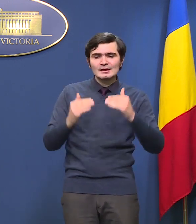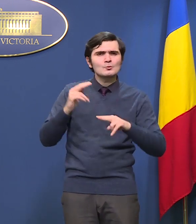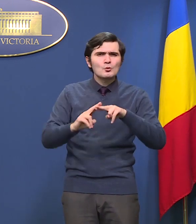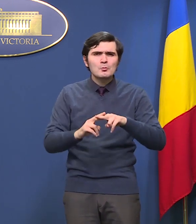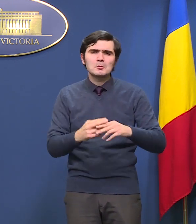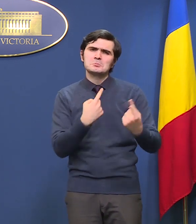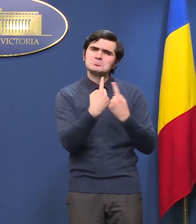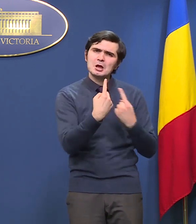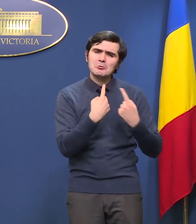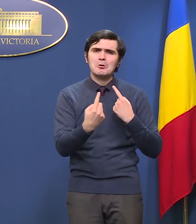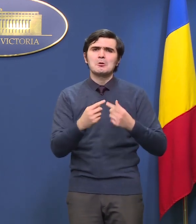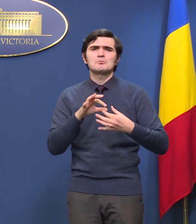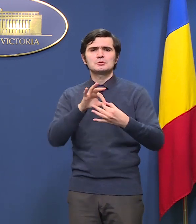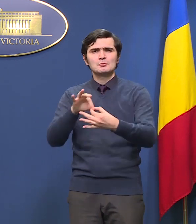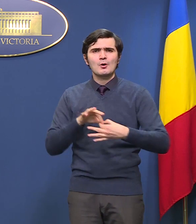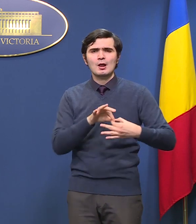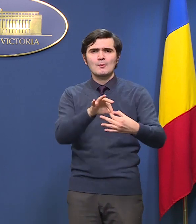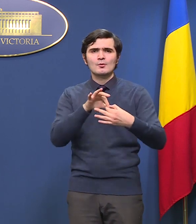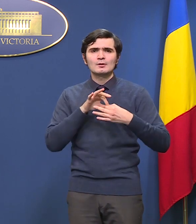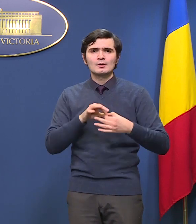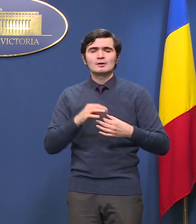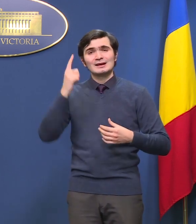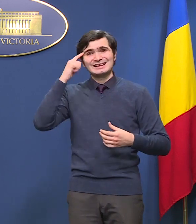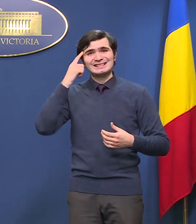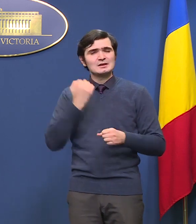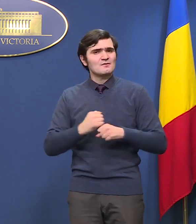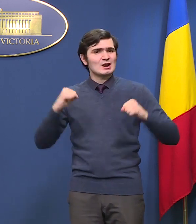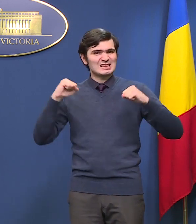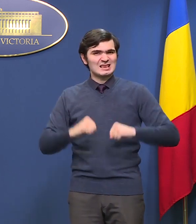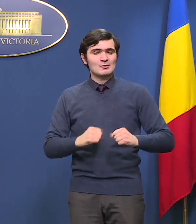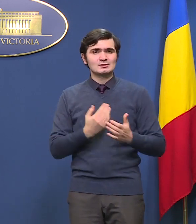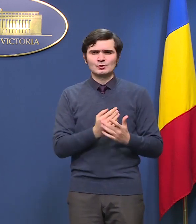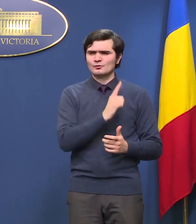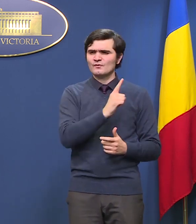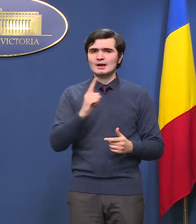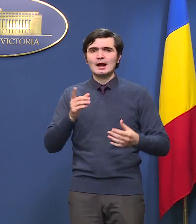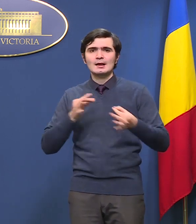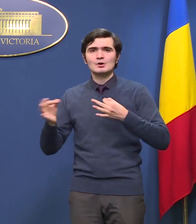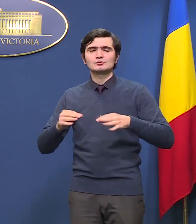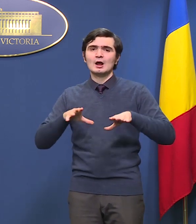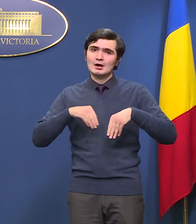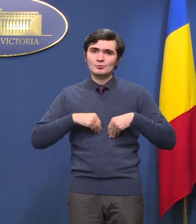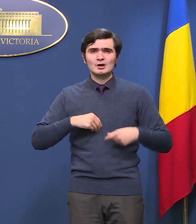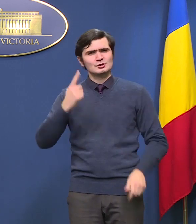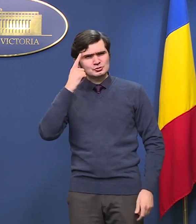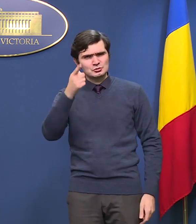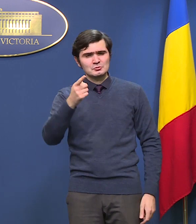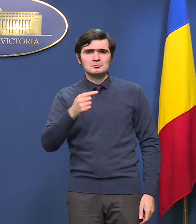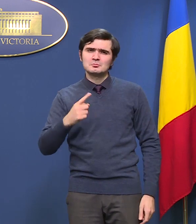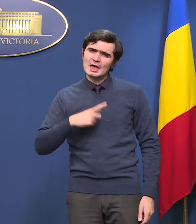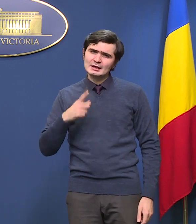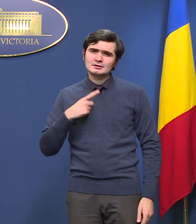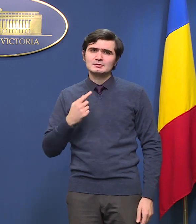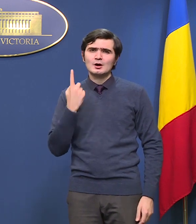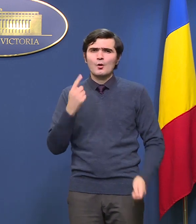dialog, prin colaborare, prin gândirea foarte serioasă a fiecărei măsuri care se adoptă. Știu că există o cu